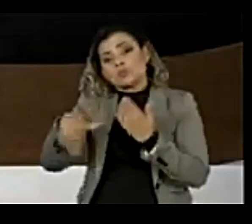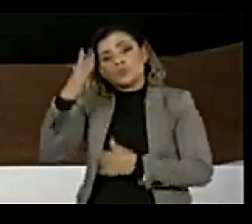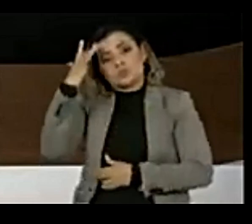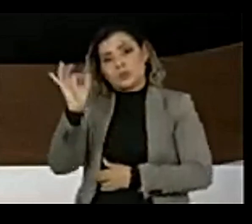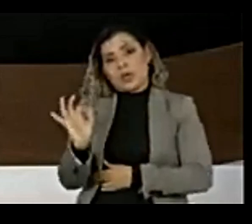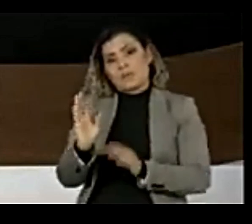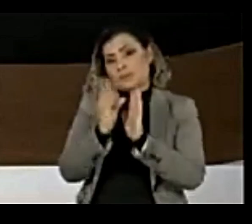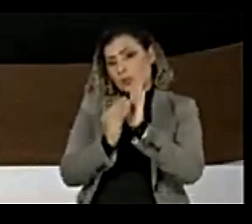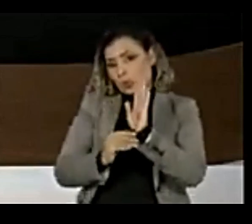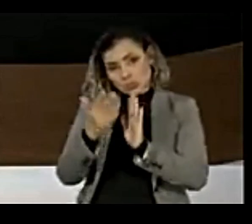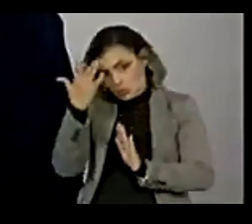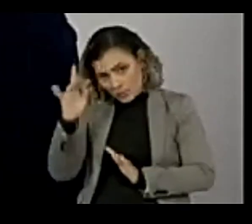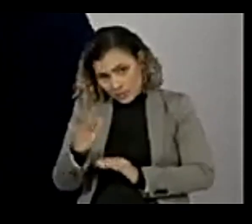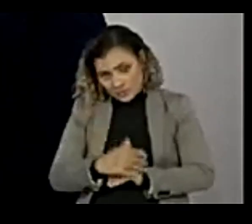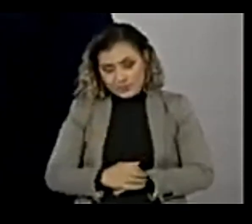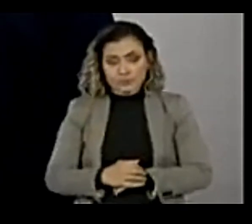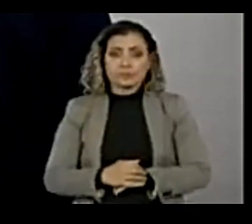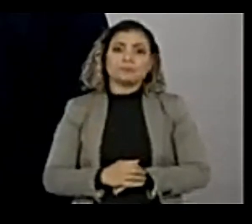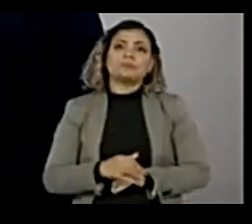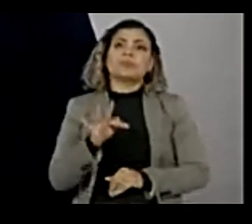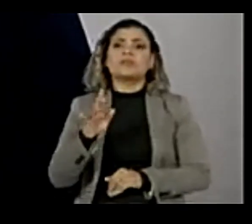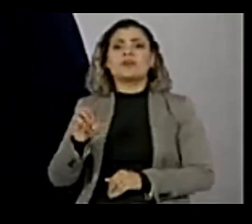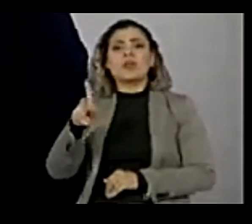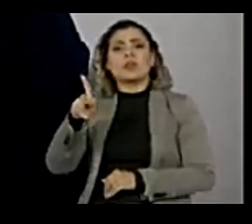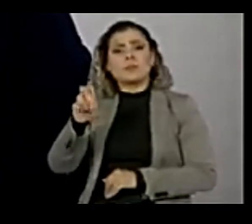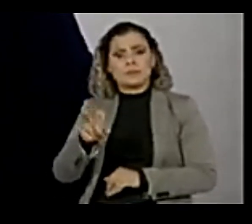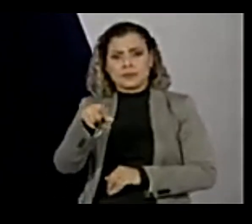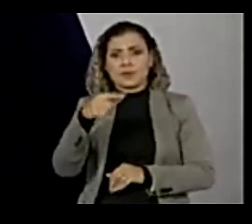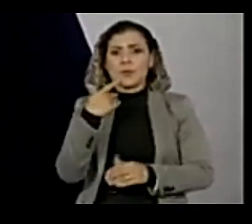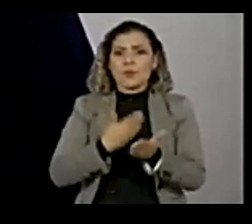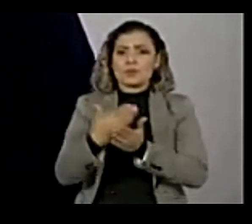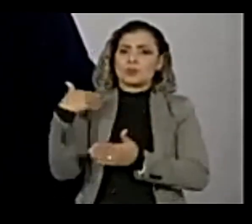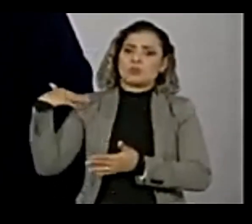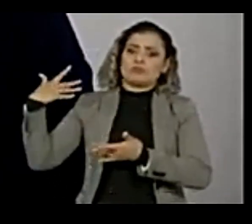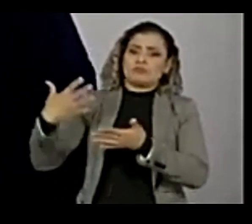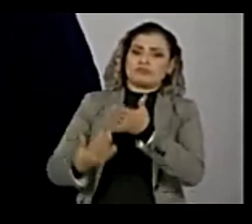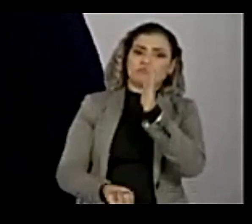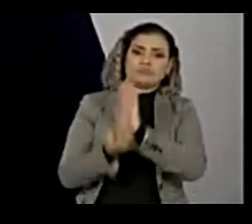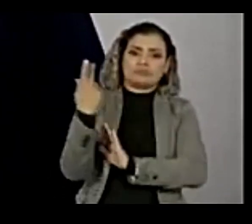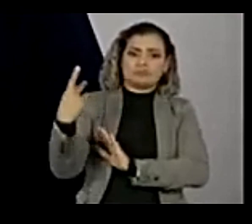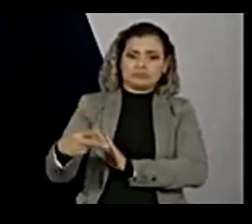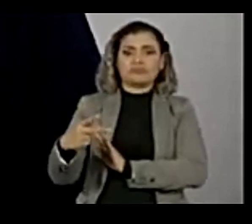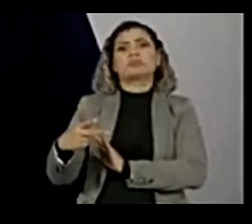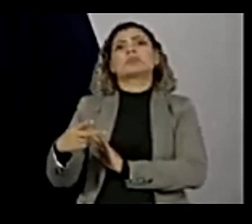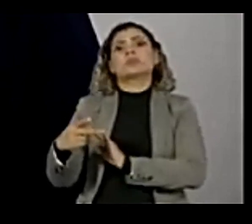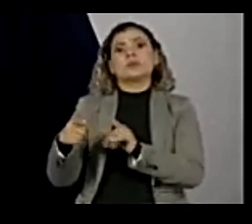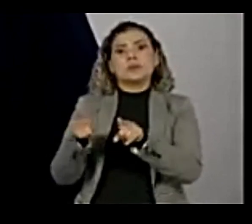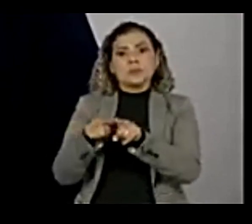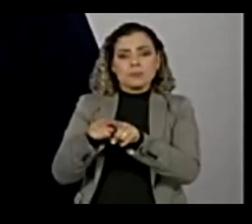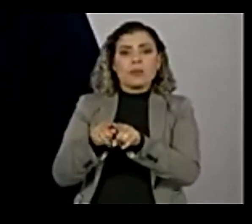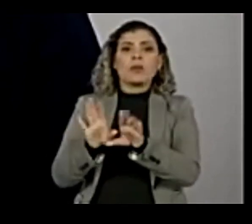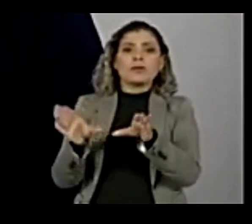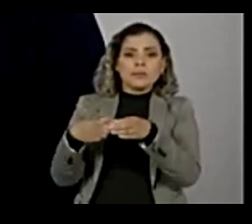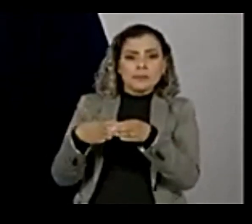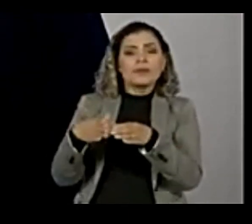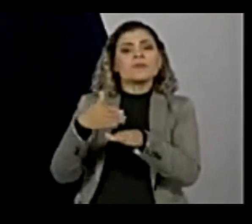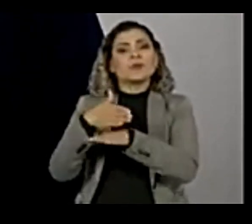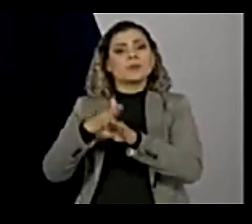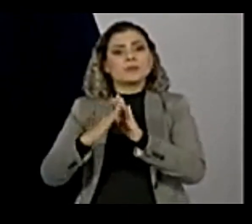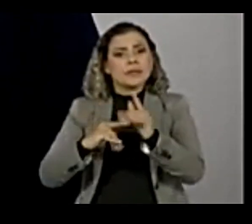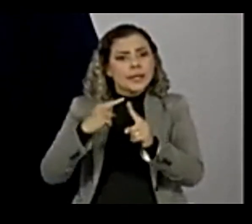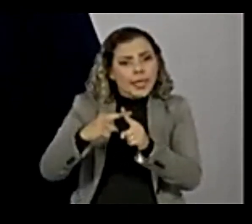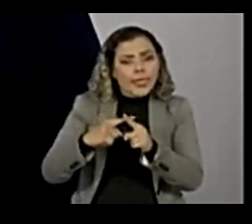Carol, por favor. Felipe, você começou a falar um pouco da sua origem, que você veio desse lugar mais restritivo, frequentava a